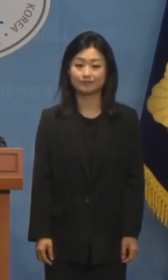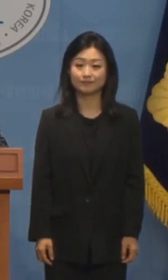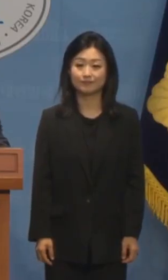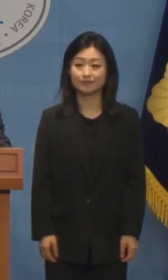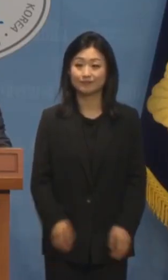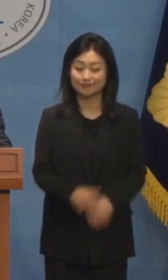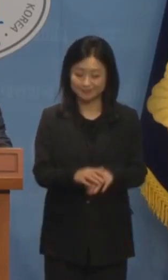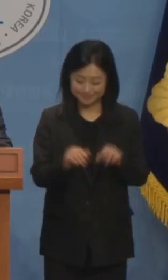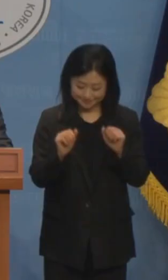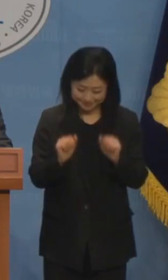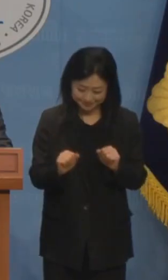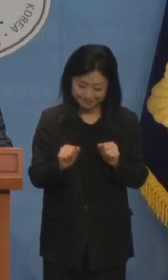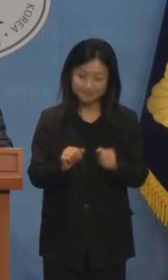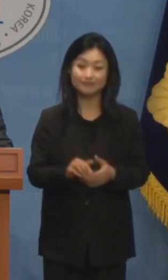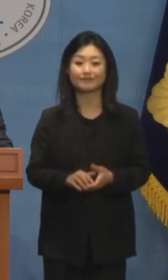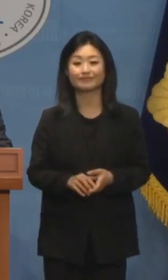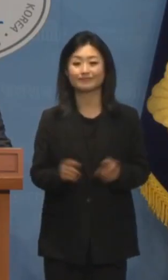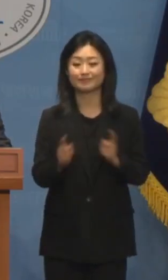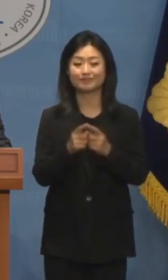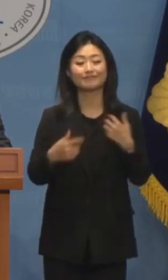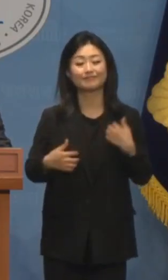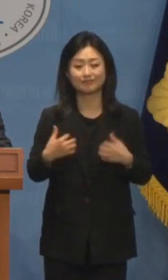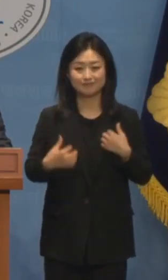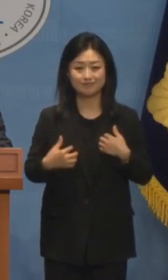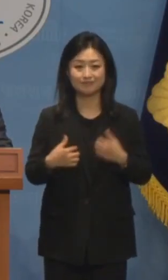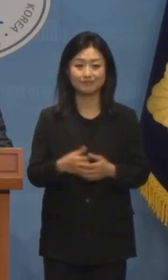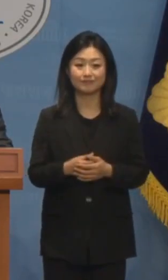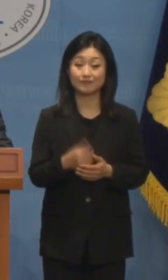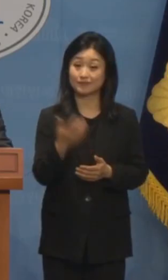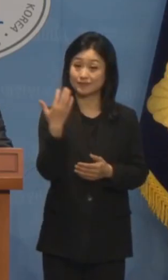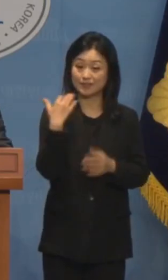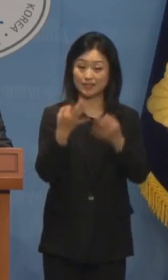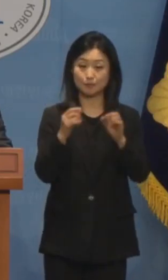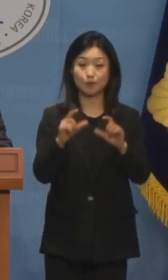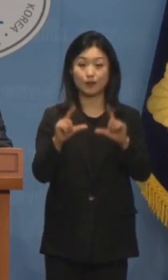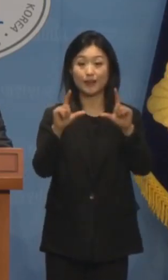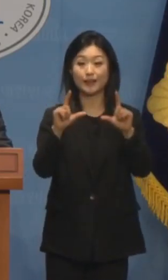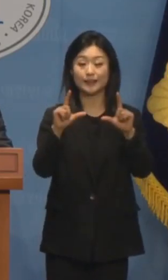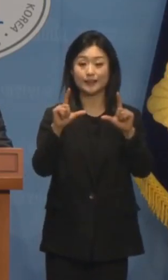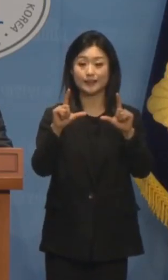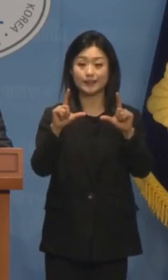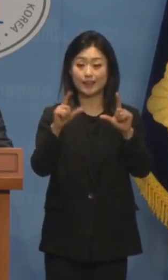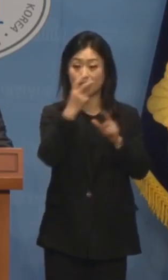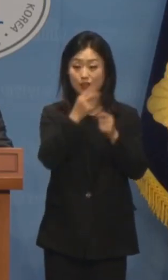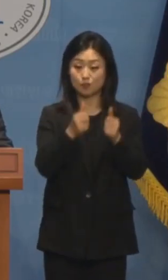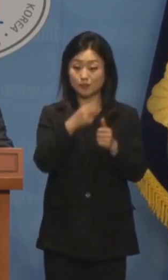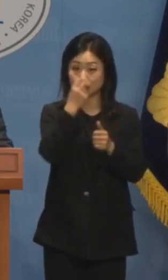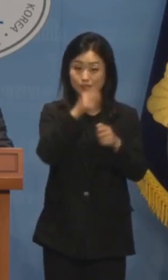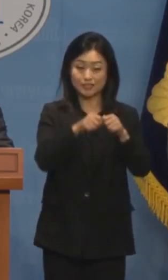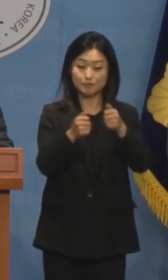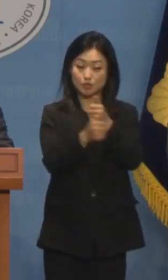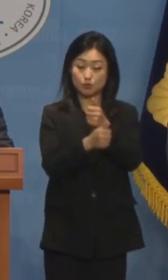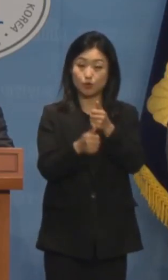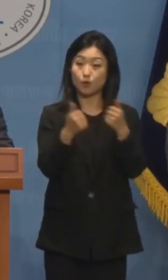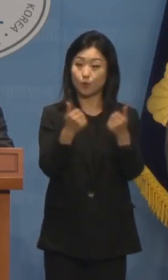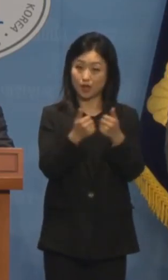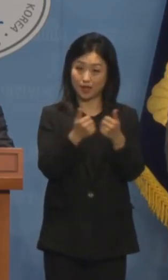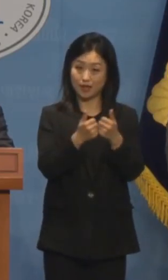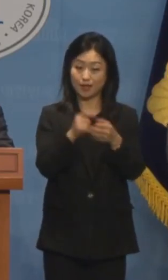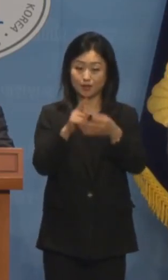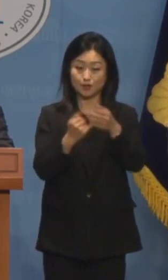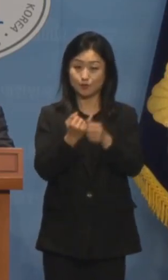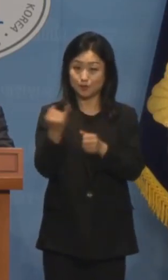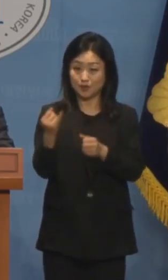네, 안녕하십니까. 정은호 국회의원입니다. 지난 금요일 검찰 수사심의위원회가 김건희